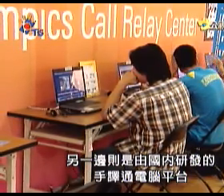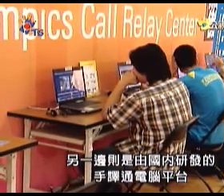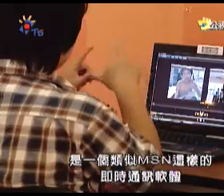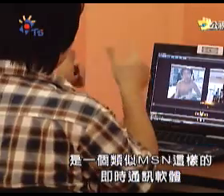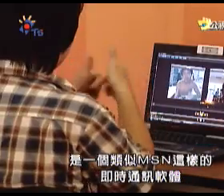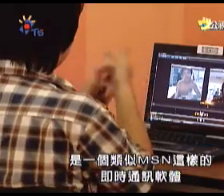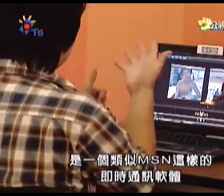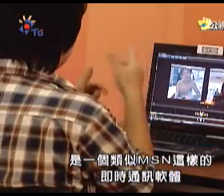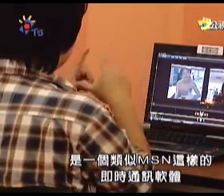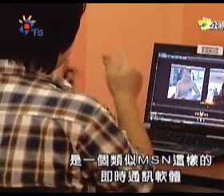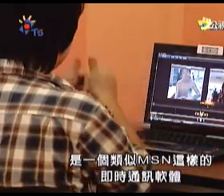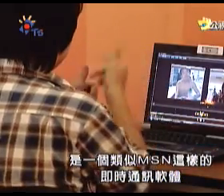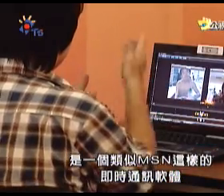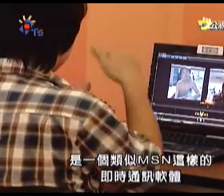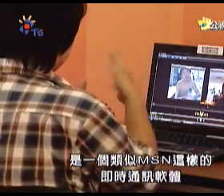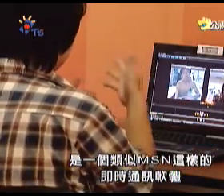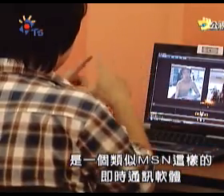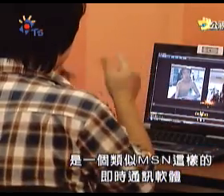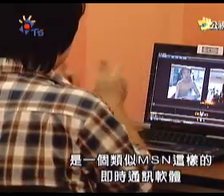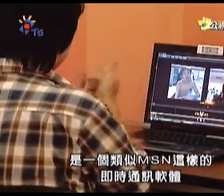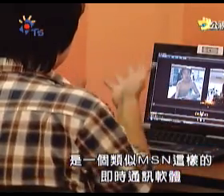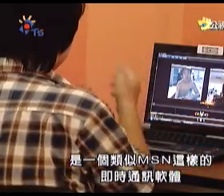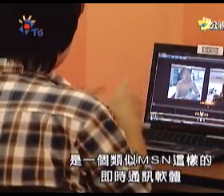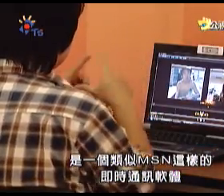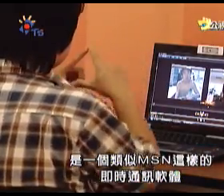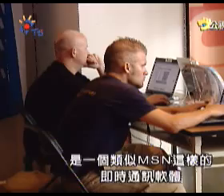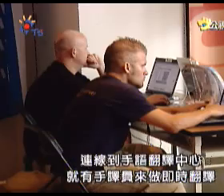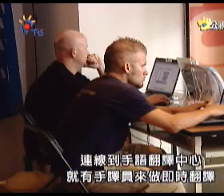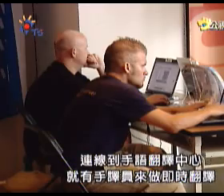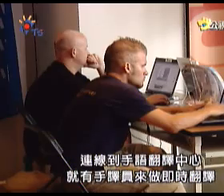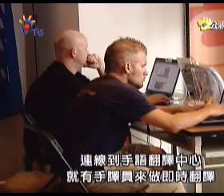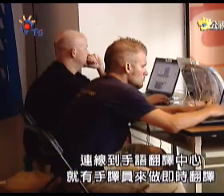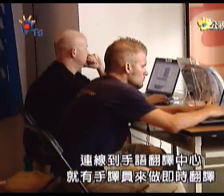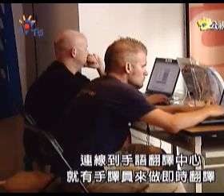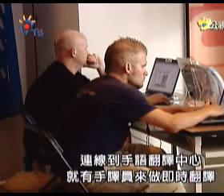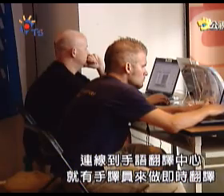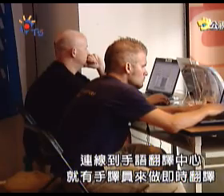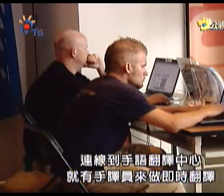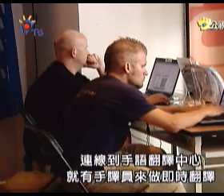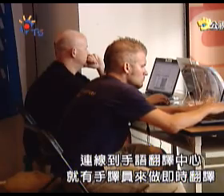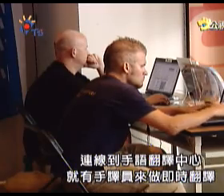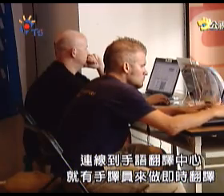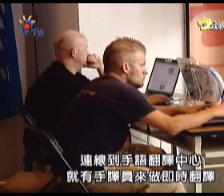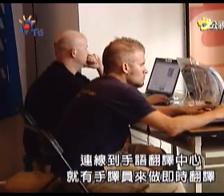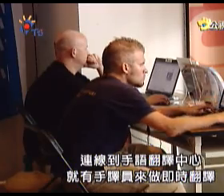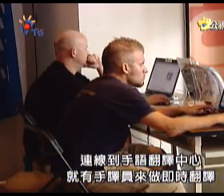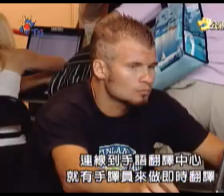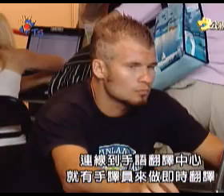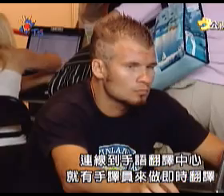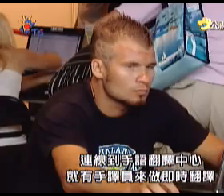这是一个类似 MSN 这样的即时通讯软体，连线到手语翻译中心，就由手译员来做即时